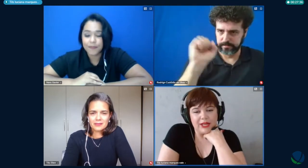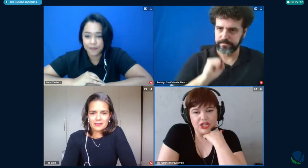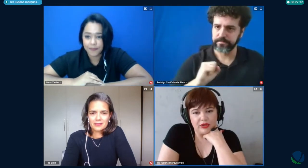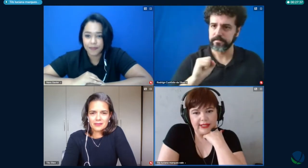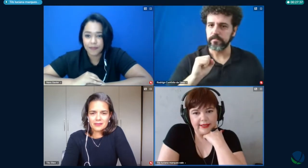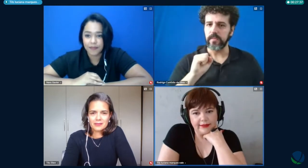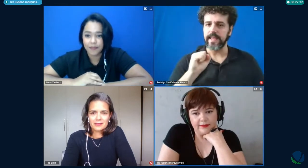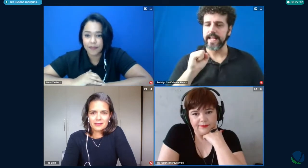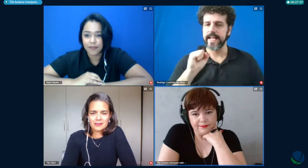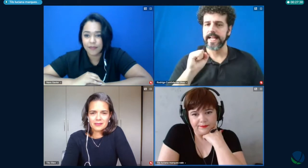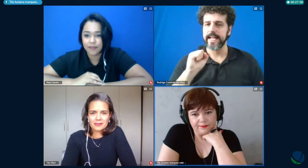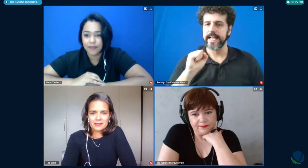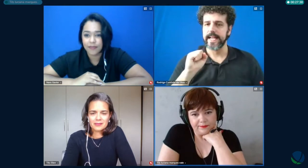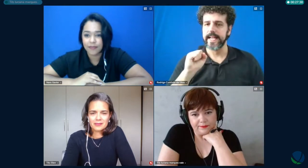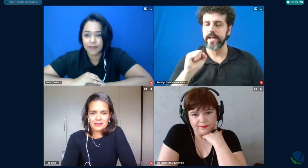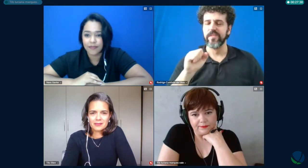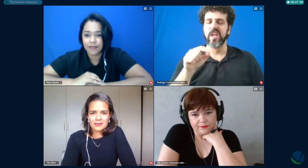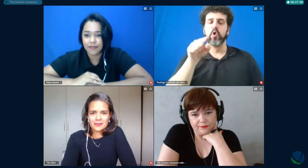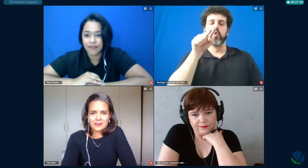Na página 80.